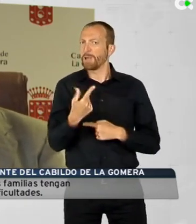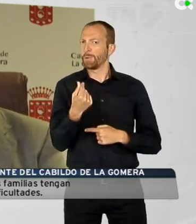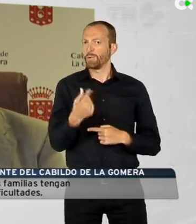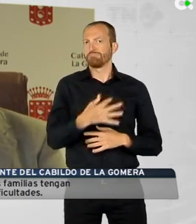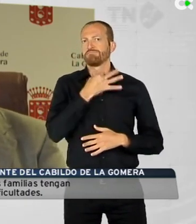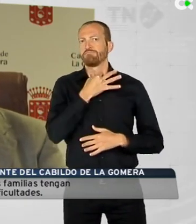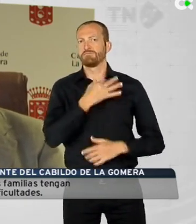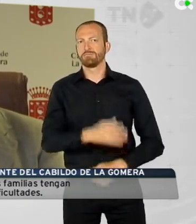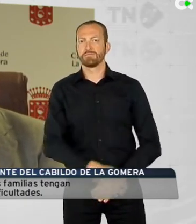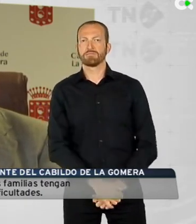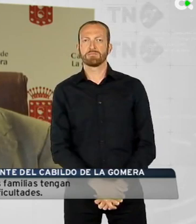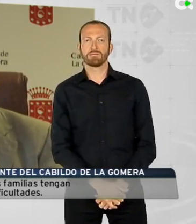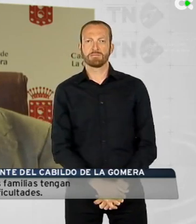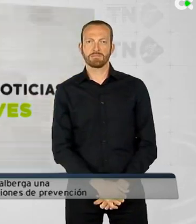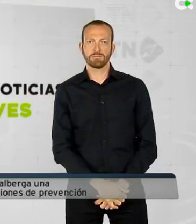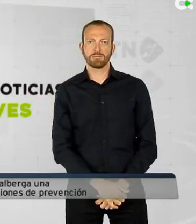dificultades.